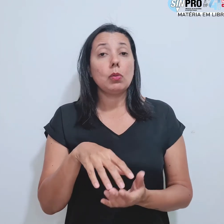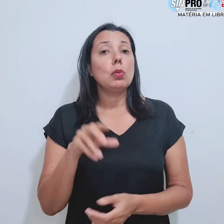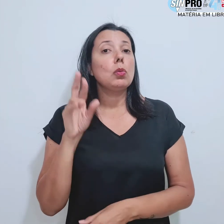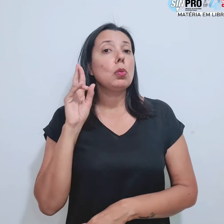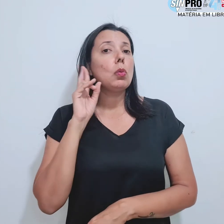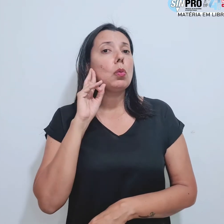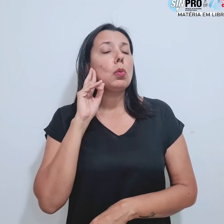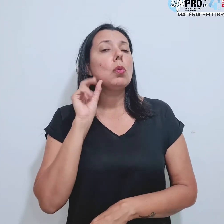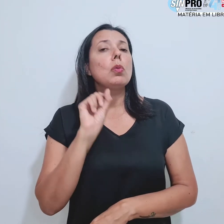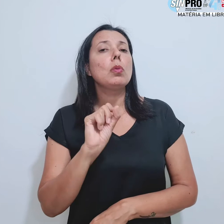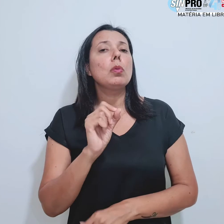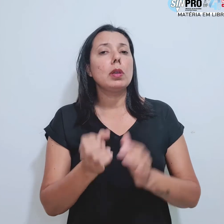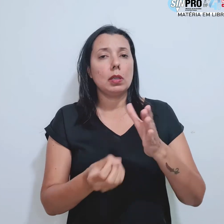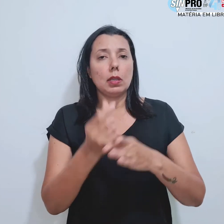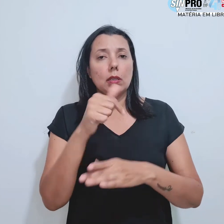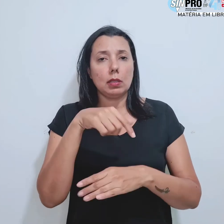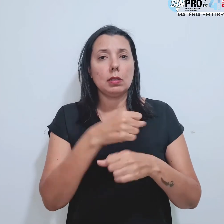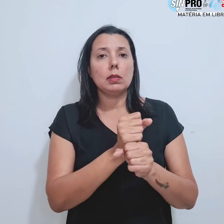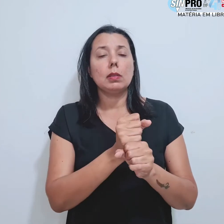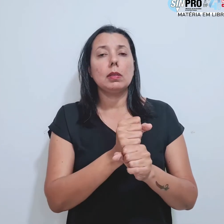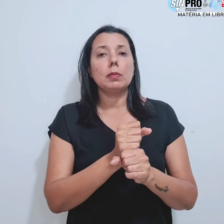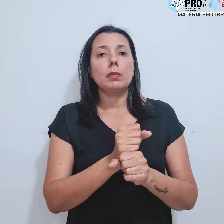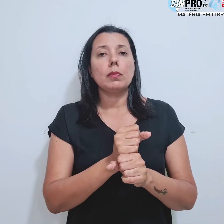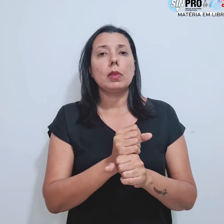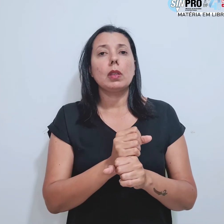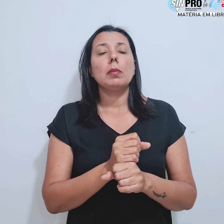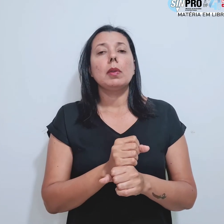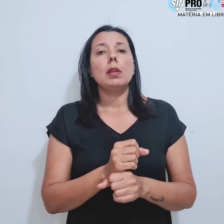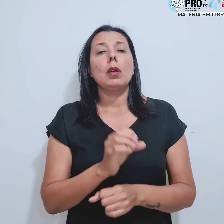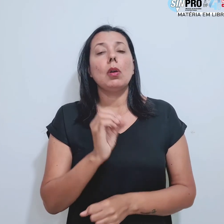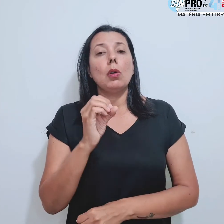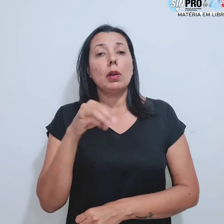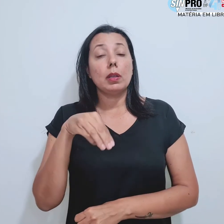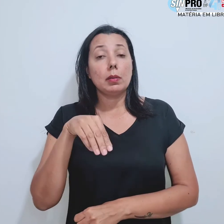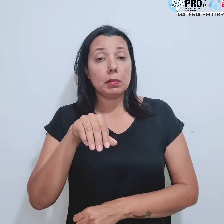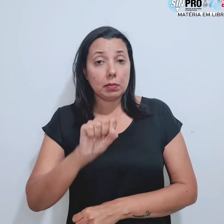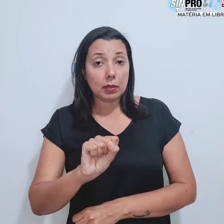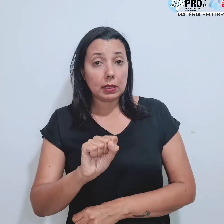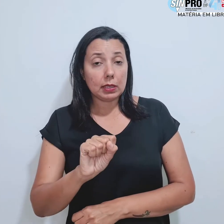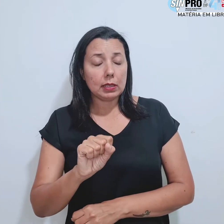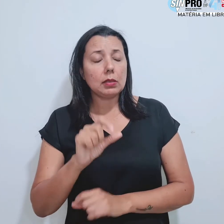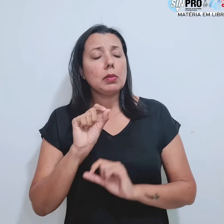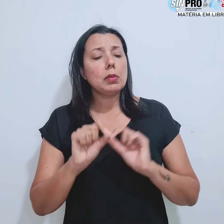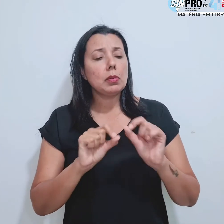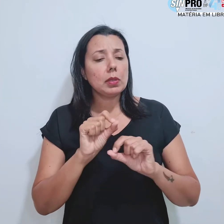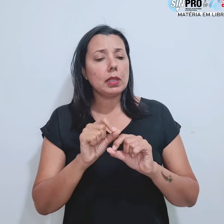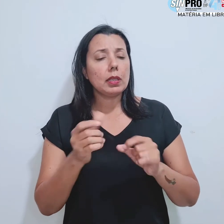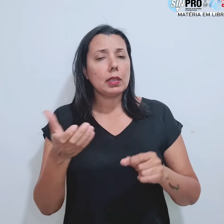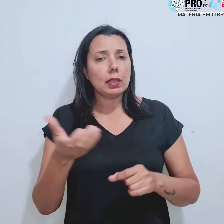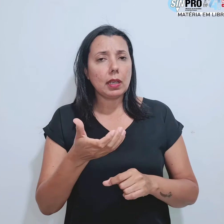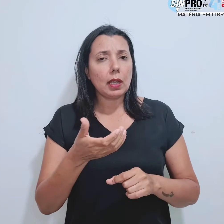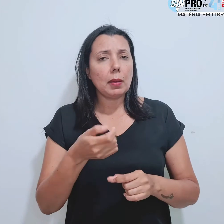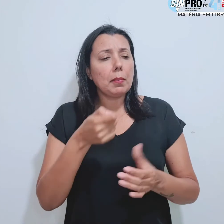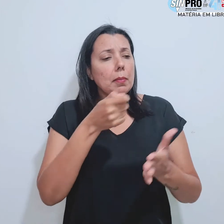audição, lançado este ano pela OMS, defende investimentos